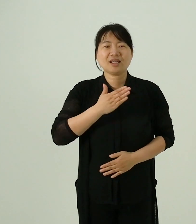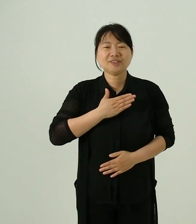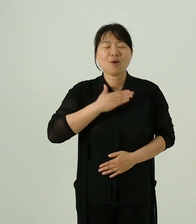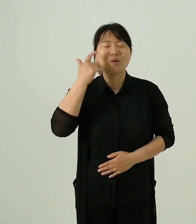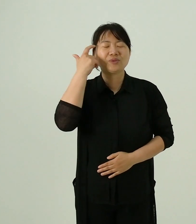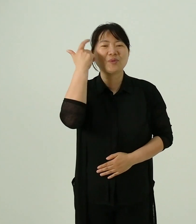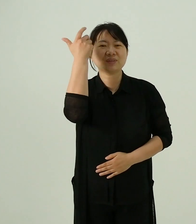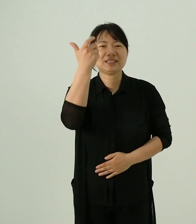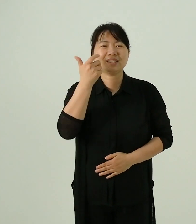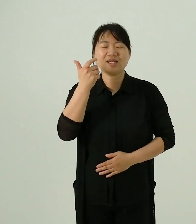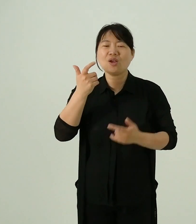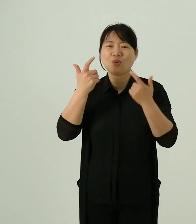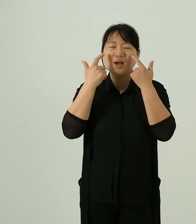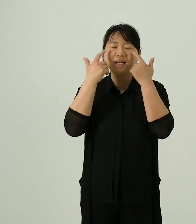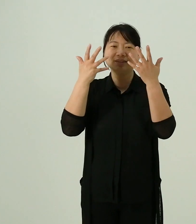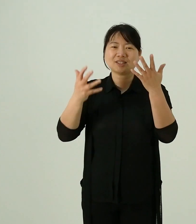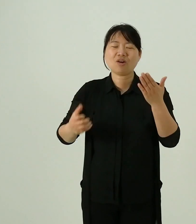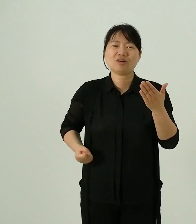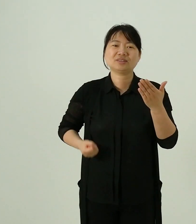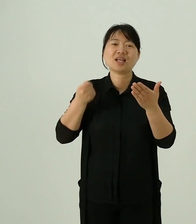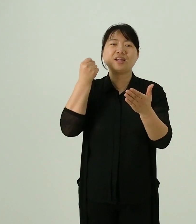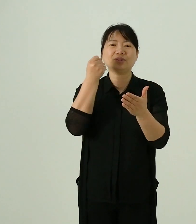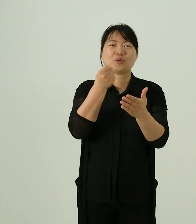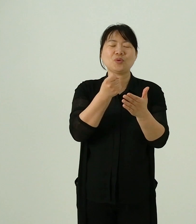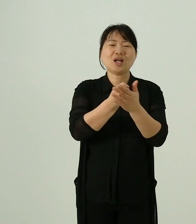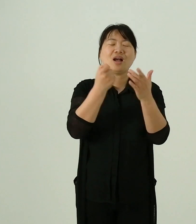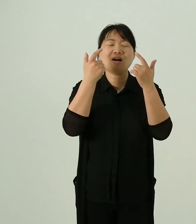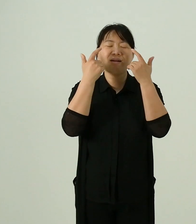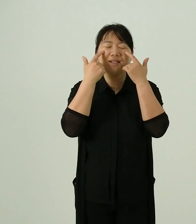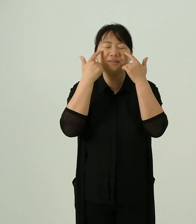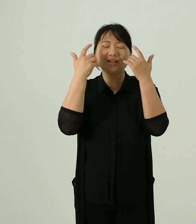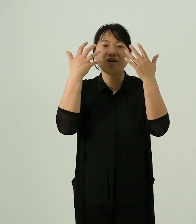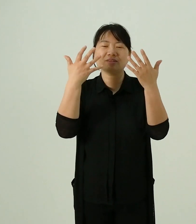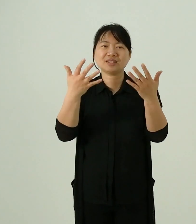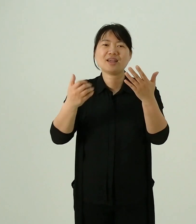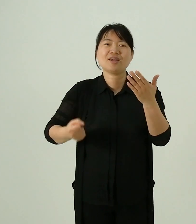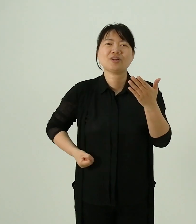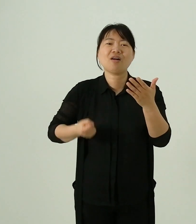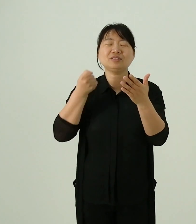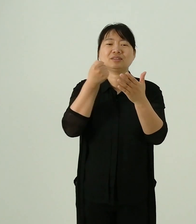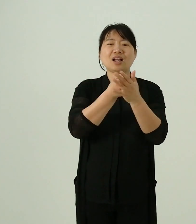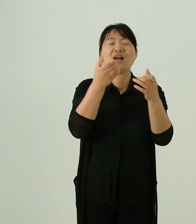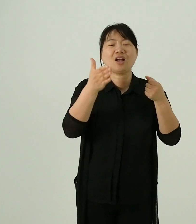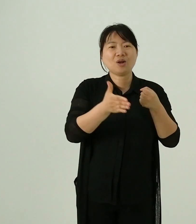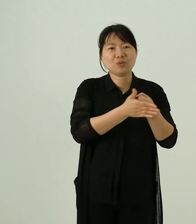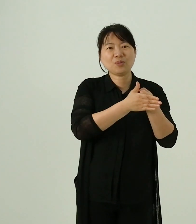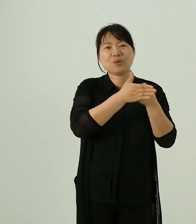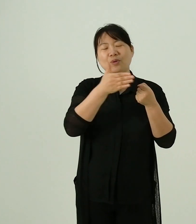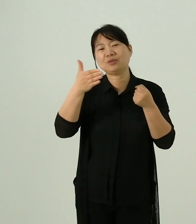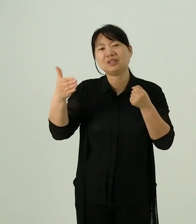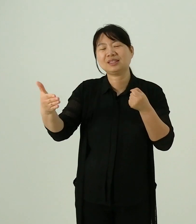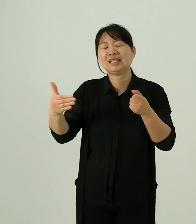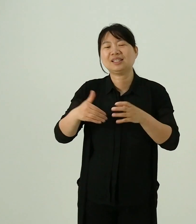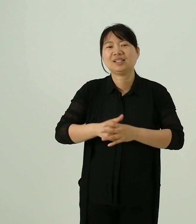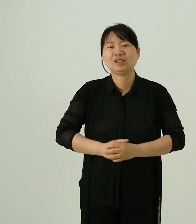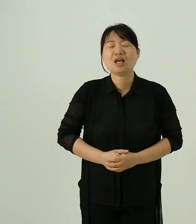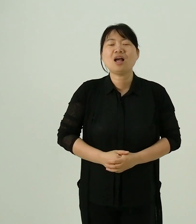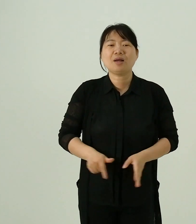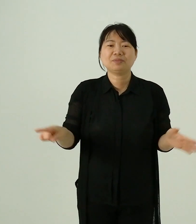싸우니 영원히 확정되고 확정되어